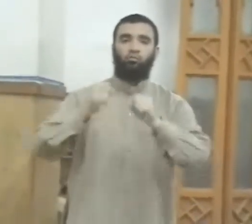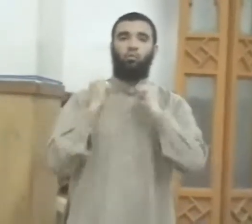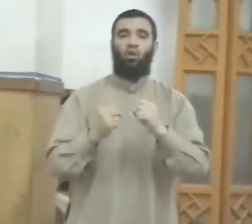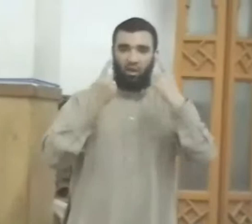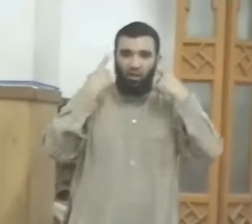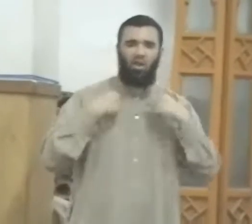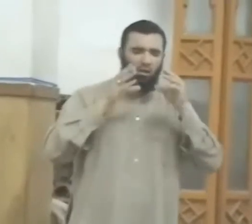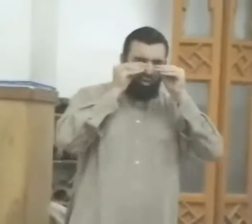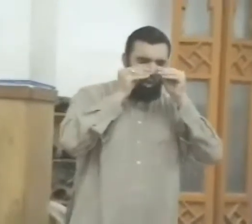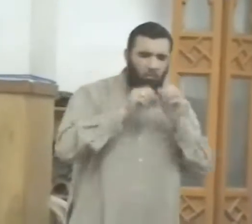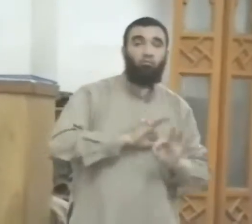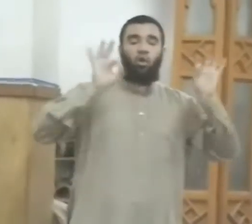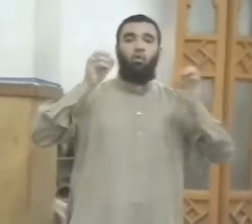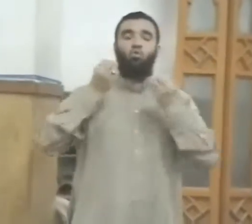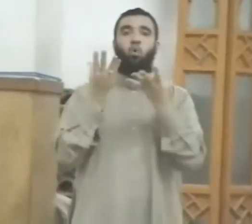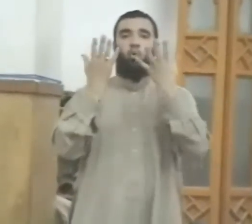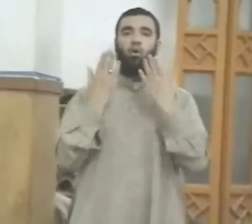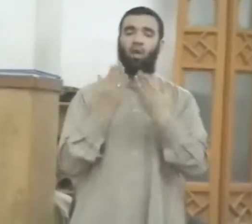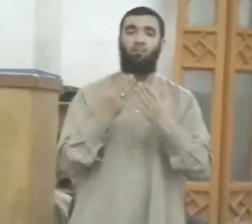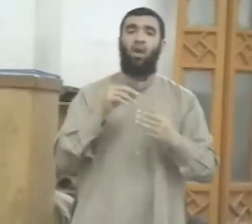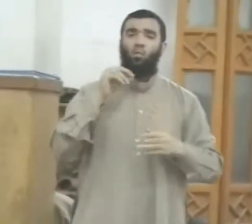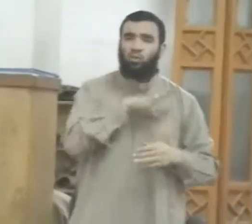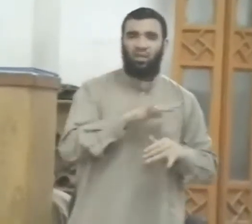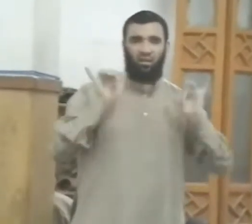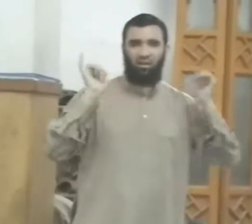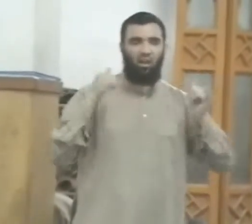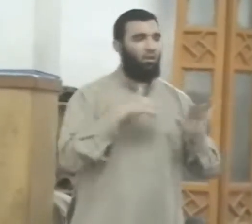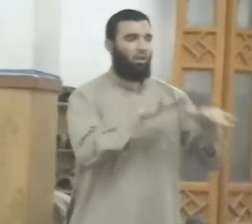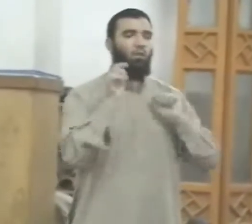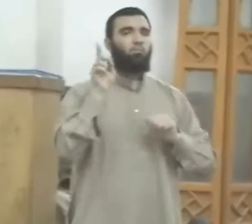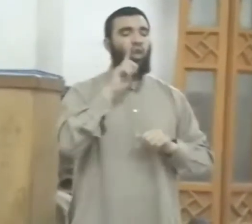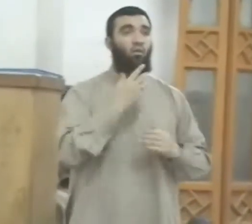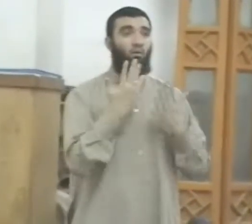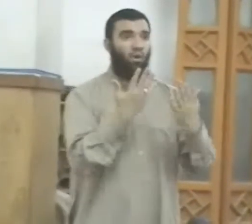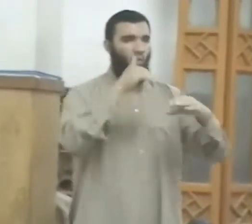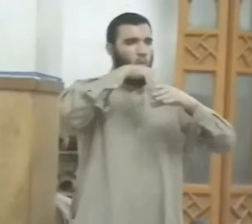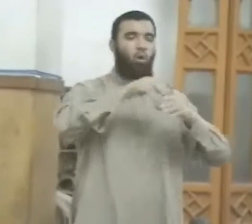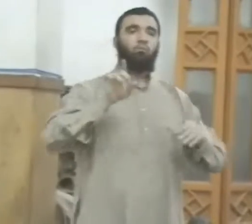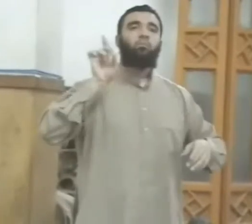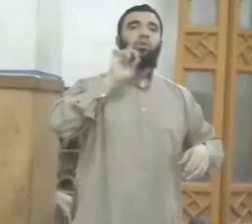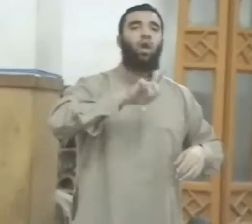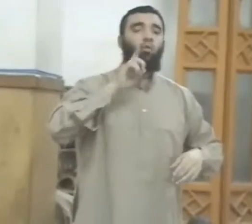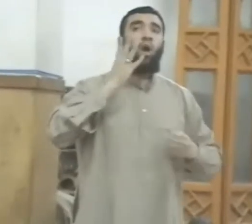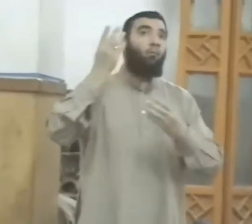إلى النور وجنبنا الفواحش ما ظهر منها وما بطن. بارك لنا في أسماعنا